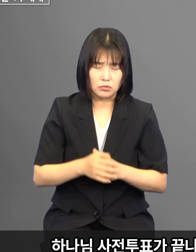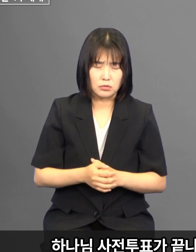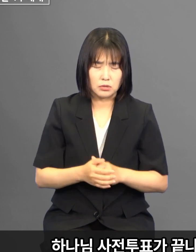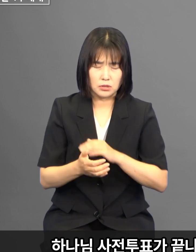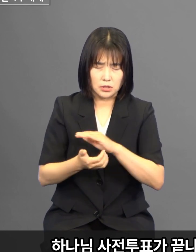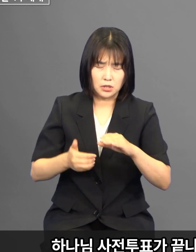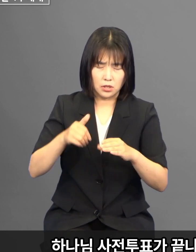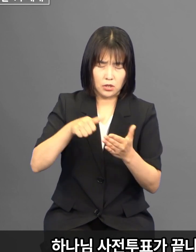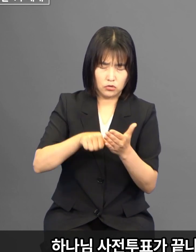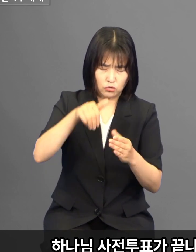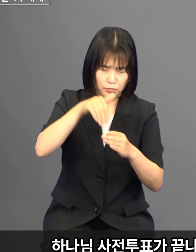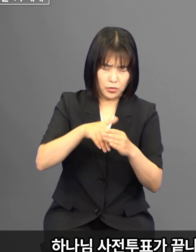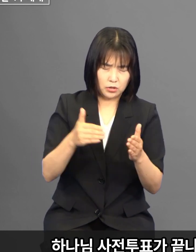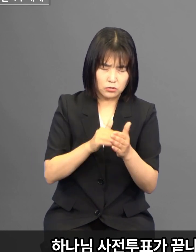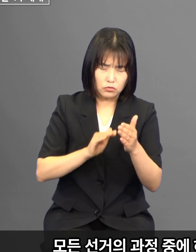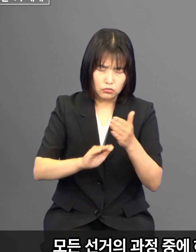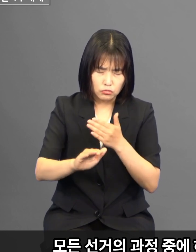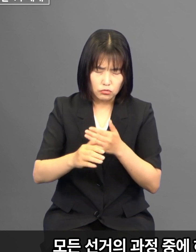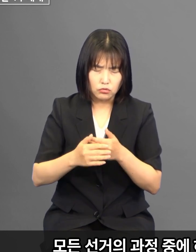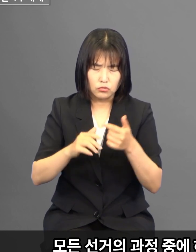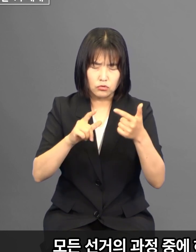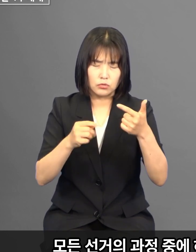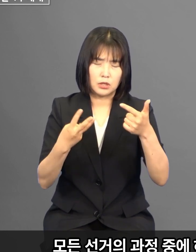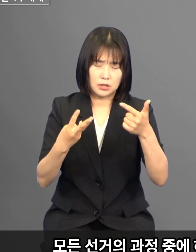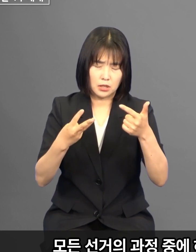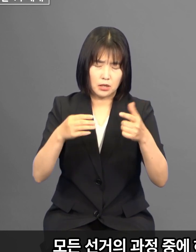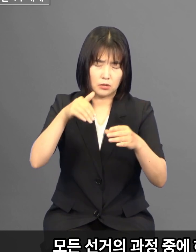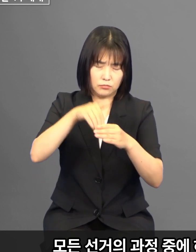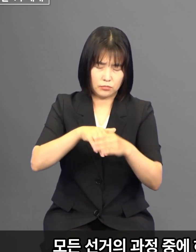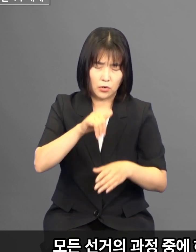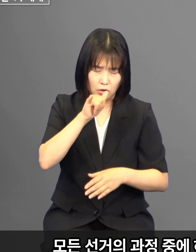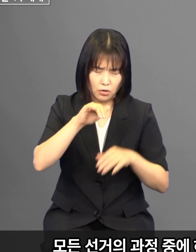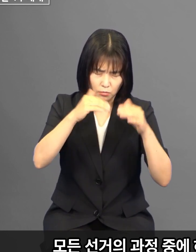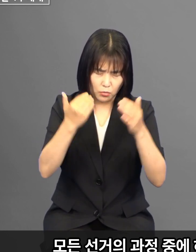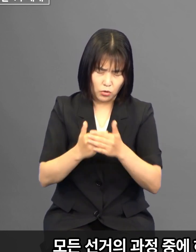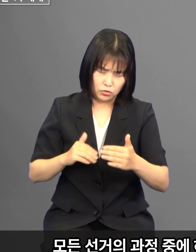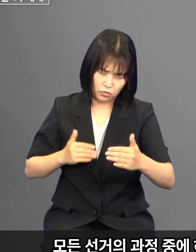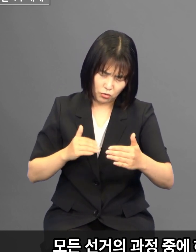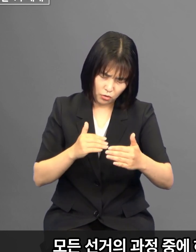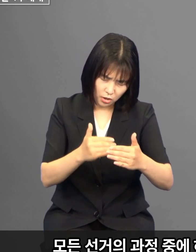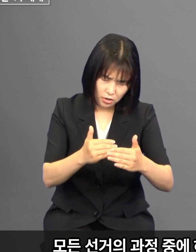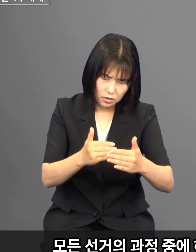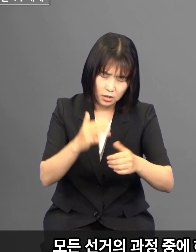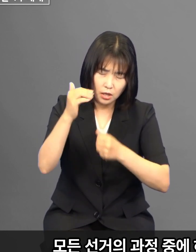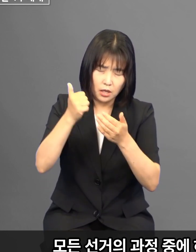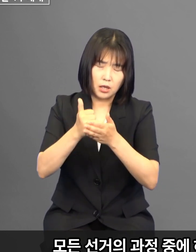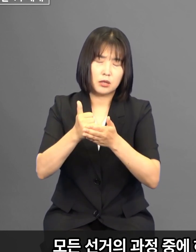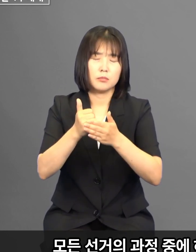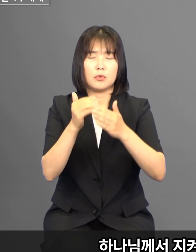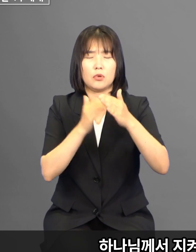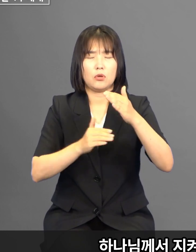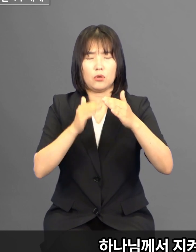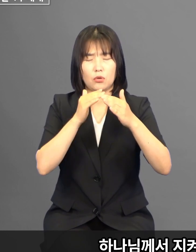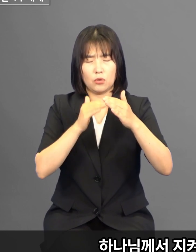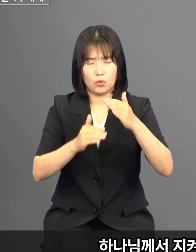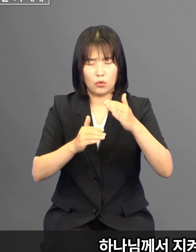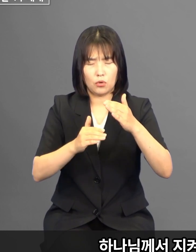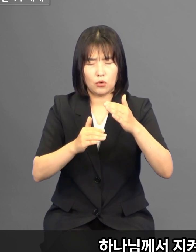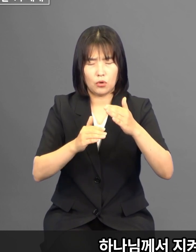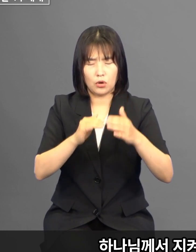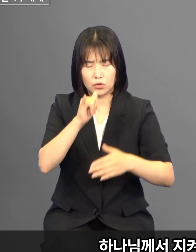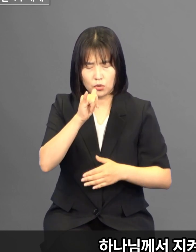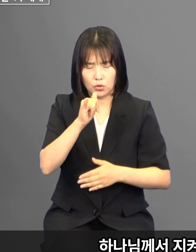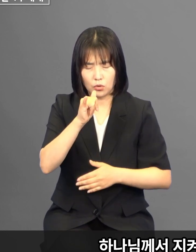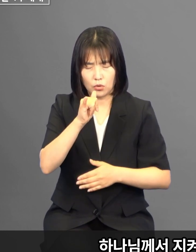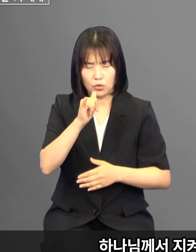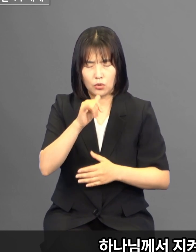투표가 끝나고 이제 본투표를 앞두고 있습니다. 모든 선거의 과정 중에 하나님 공정한 선거가 될 수 있도록 하나님께서 지켜보호해